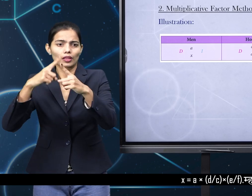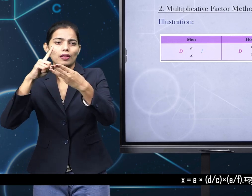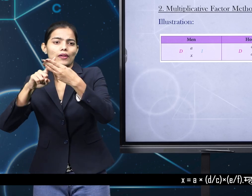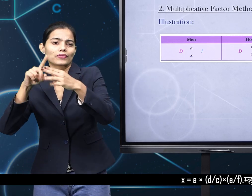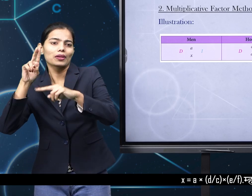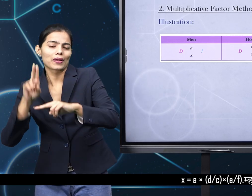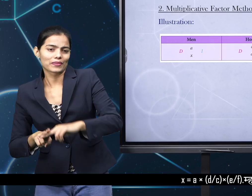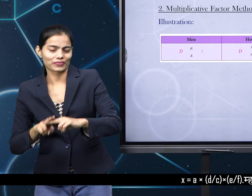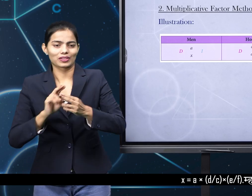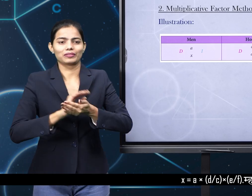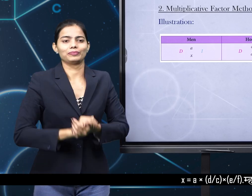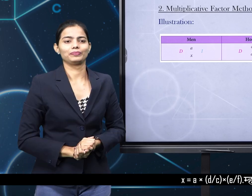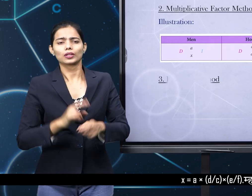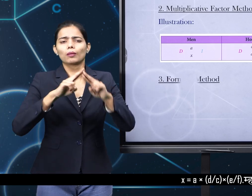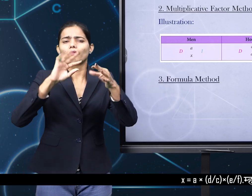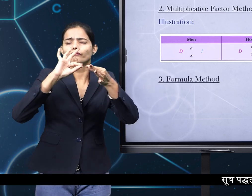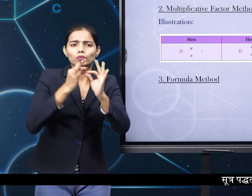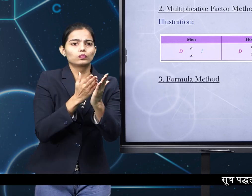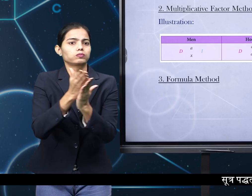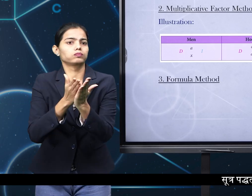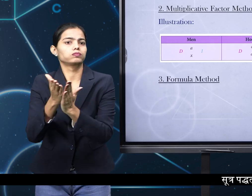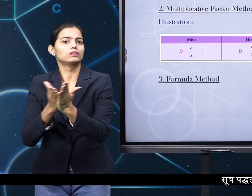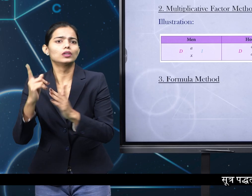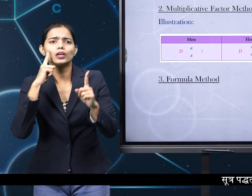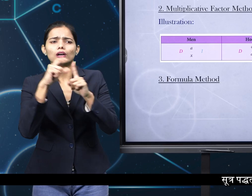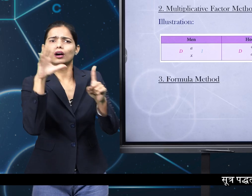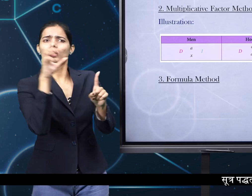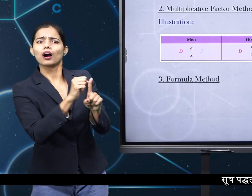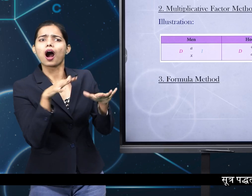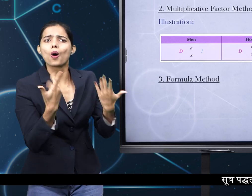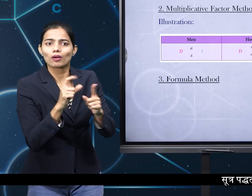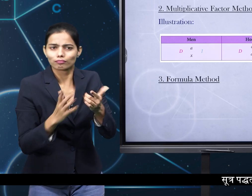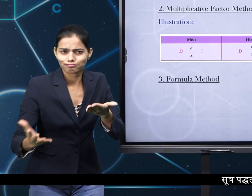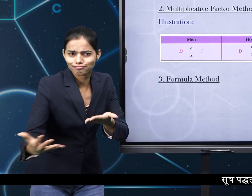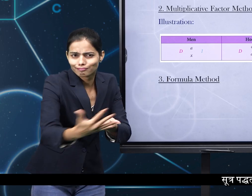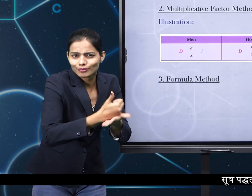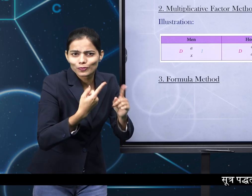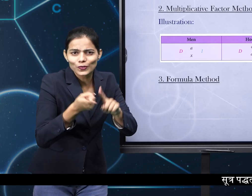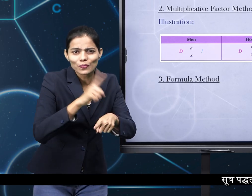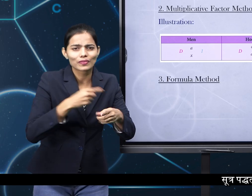E/f म्हणून सापडेल. 3. सूत्रपद्धत.